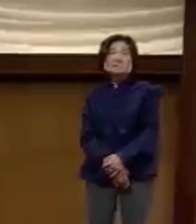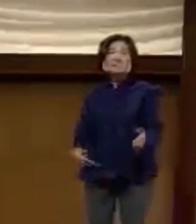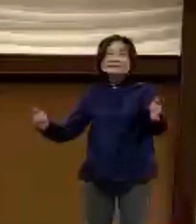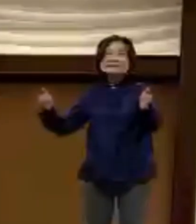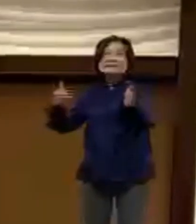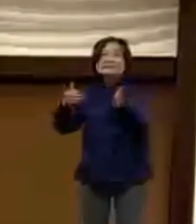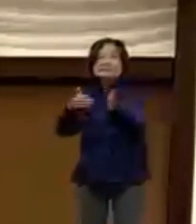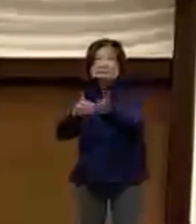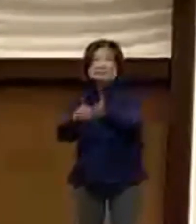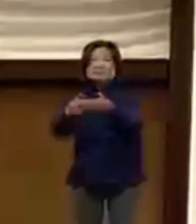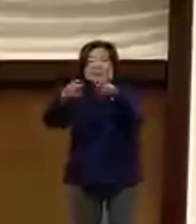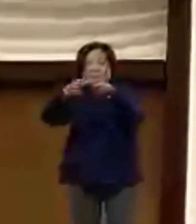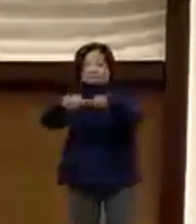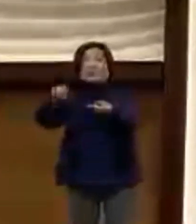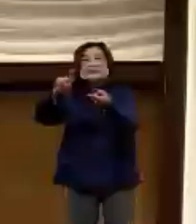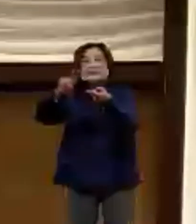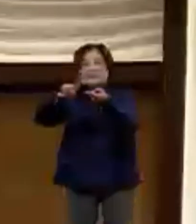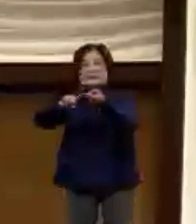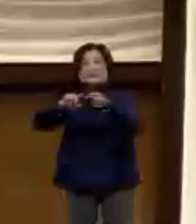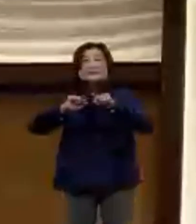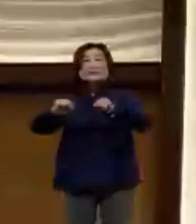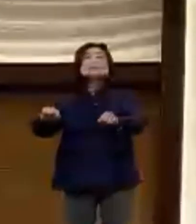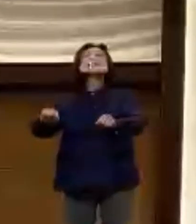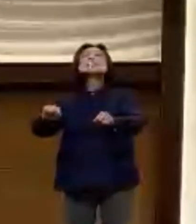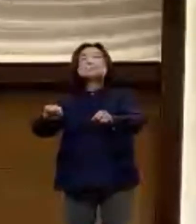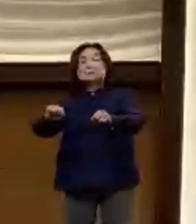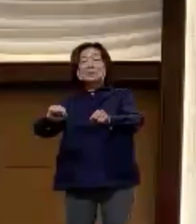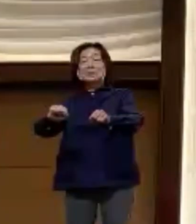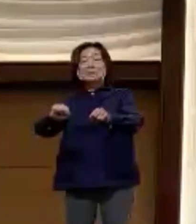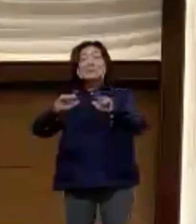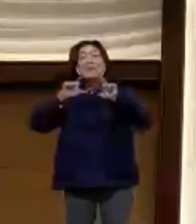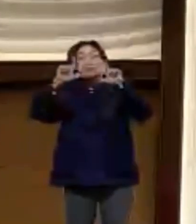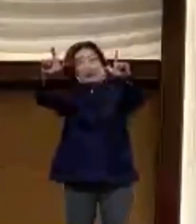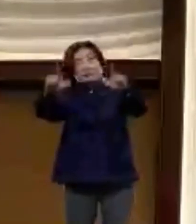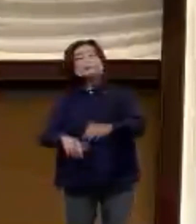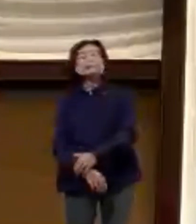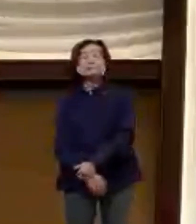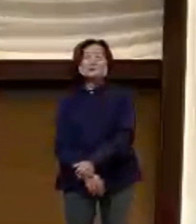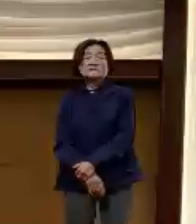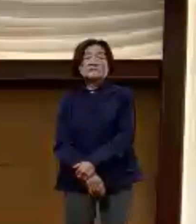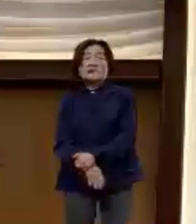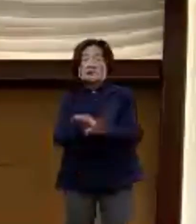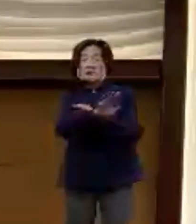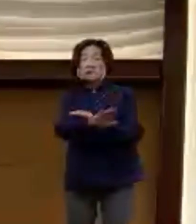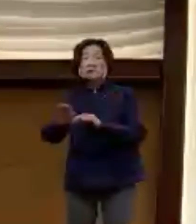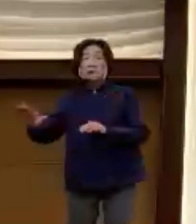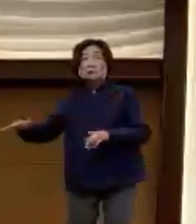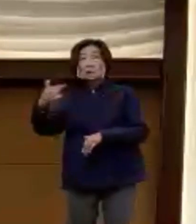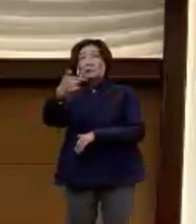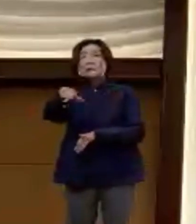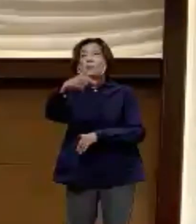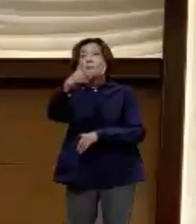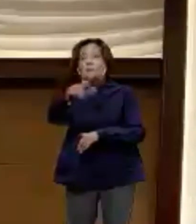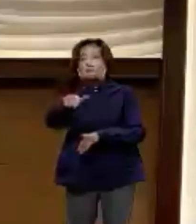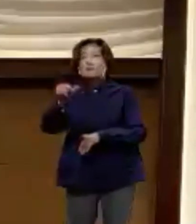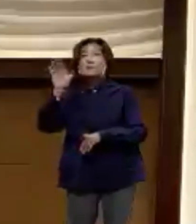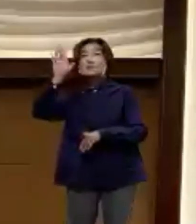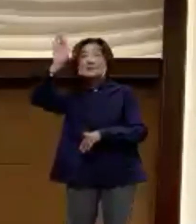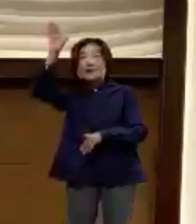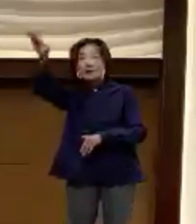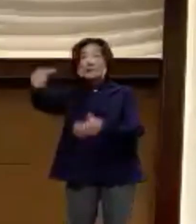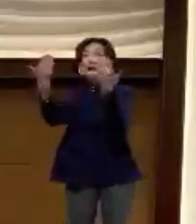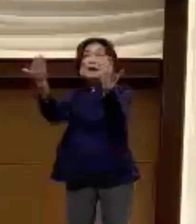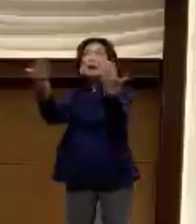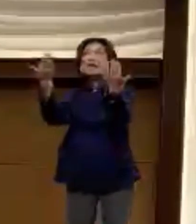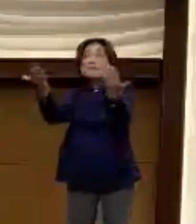娘に具体的にやりたいことも申し上げておきたいと思います。まず子供たちの教育、未来の